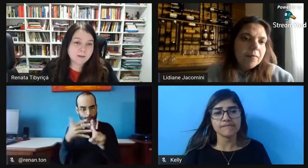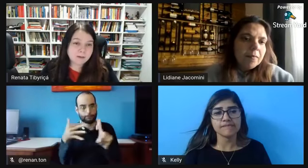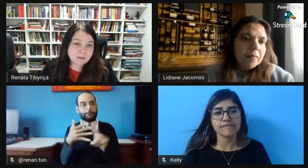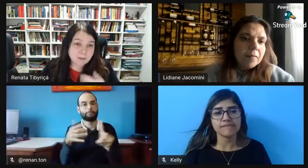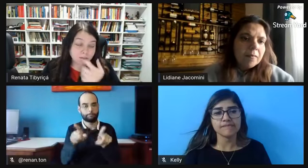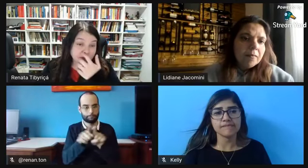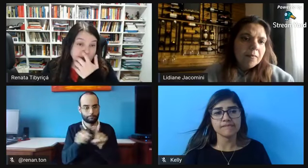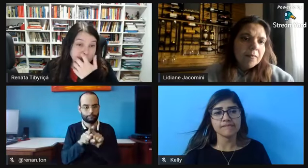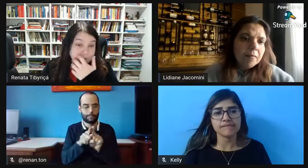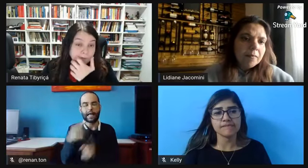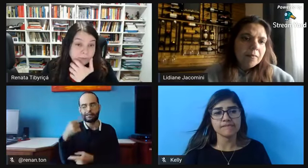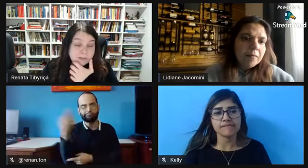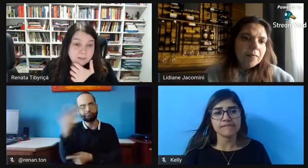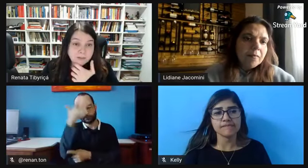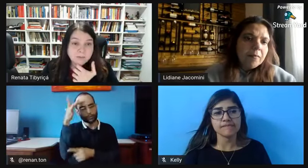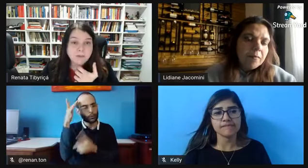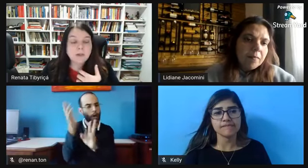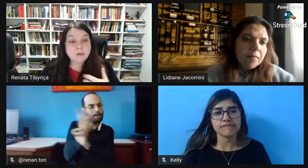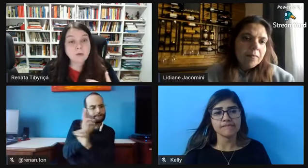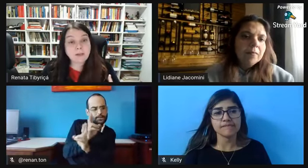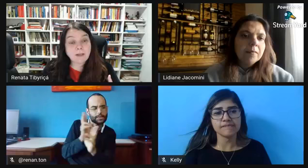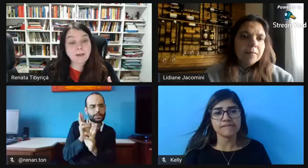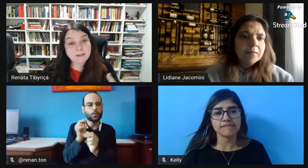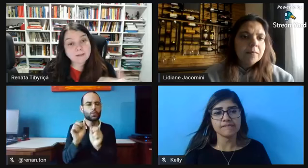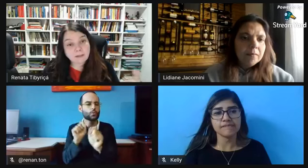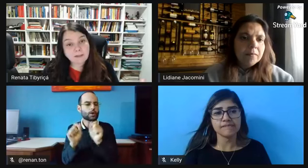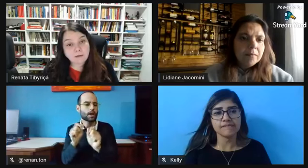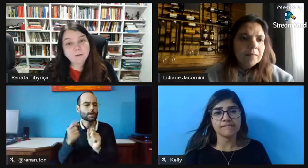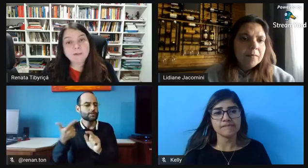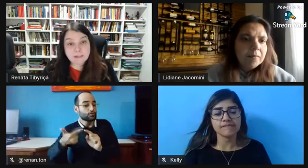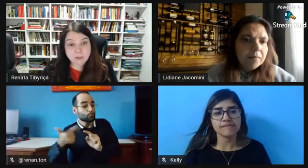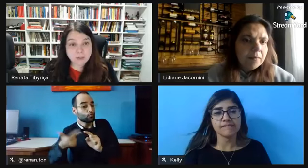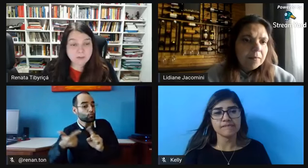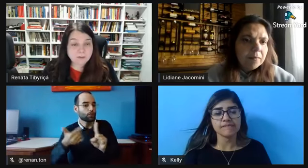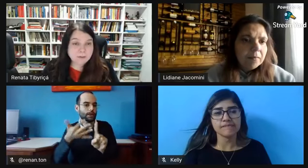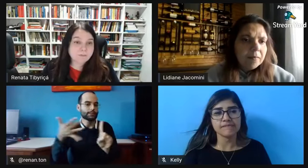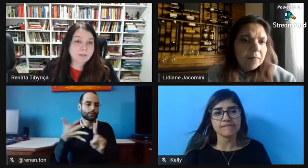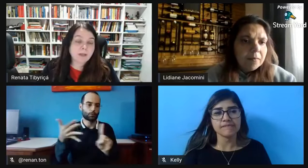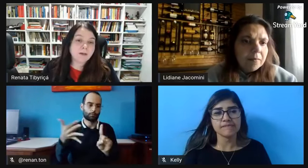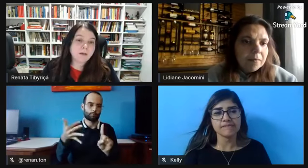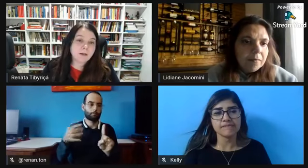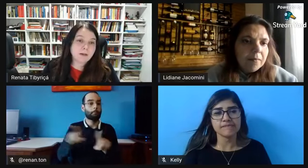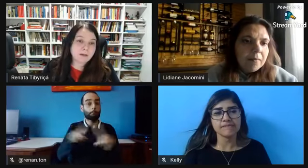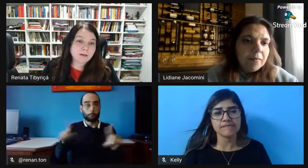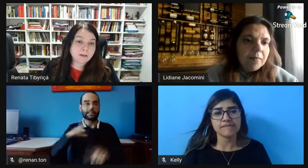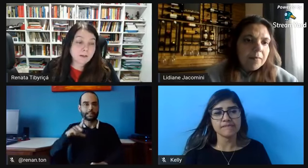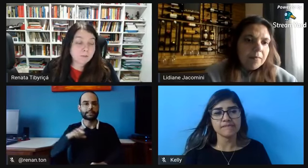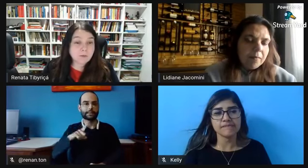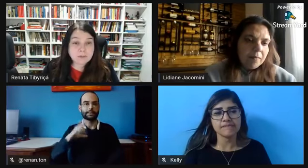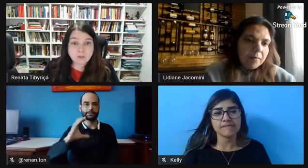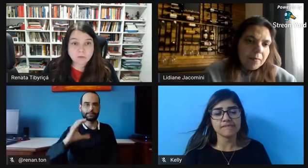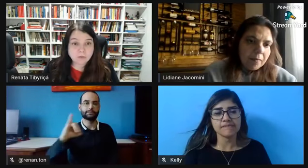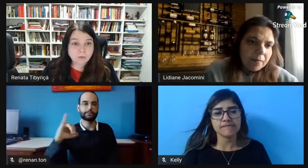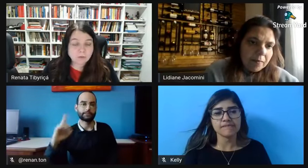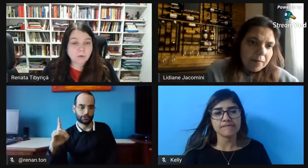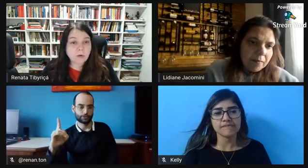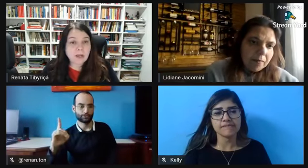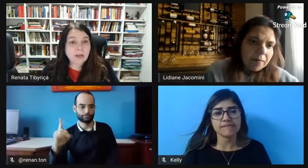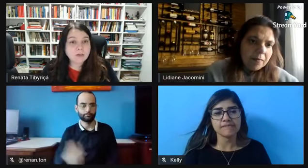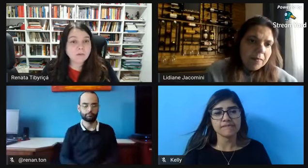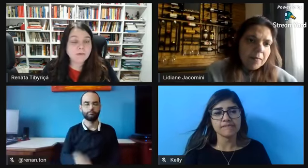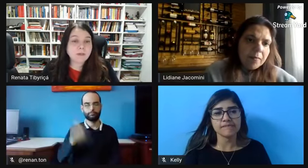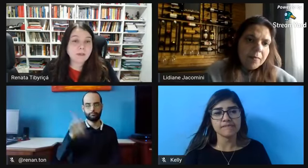uma segunda síndrome, só que ela tem CID, né? Que é uma doença